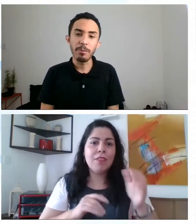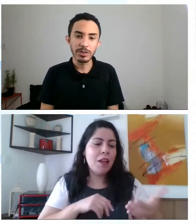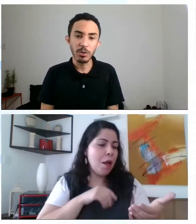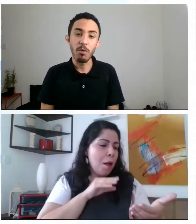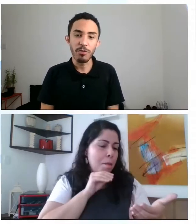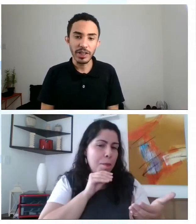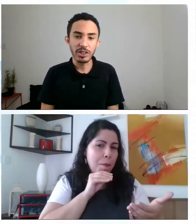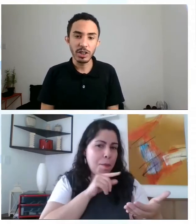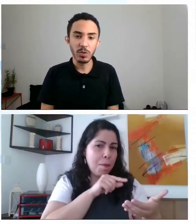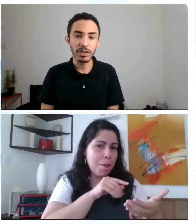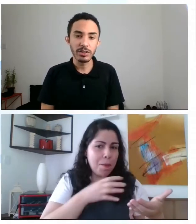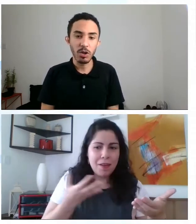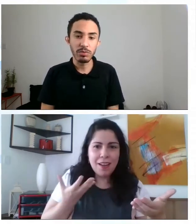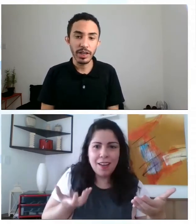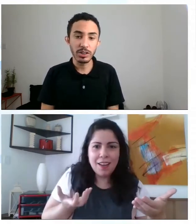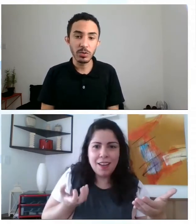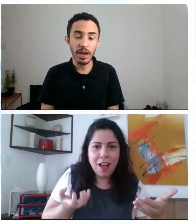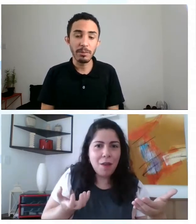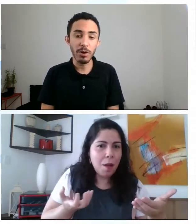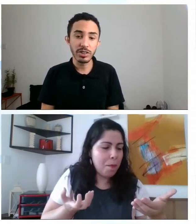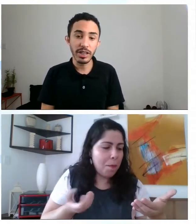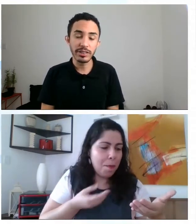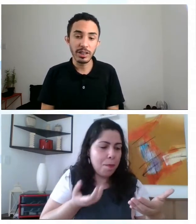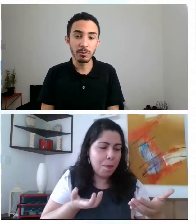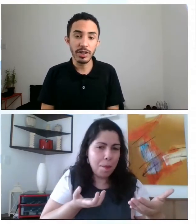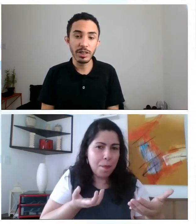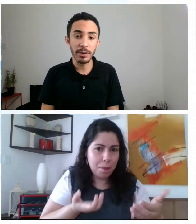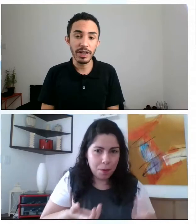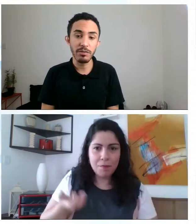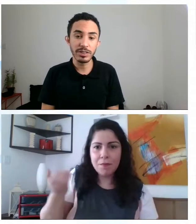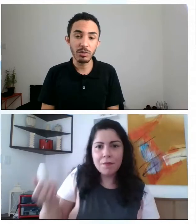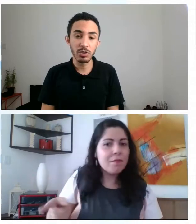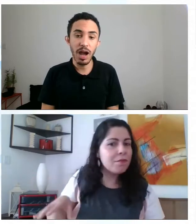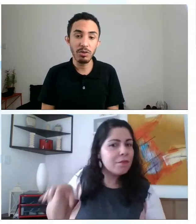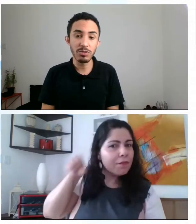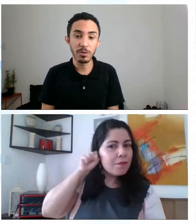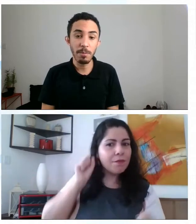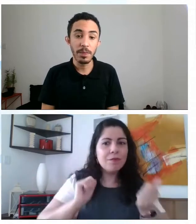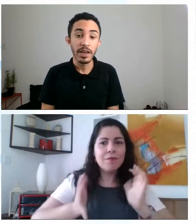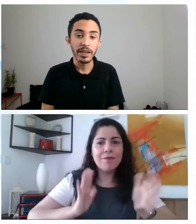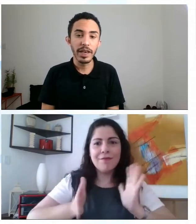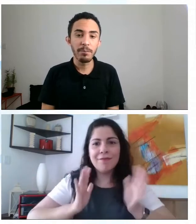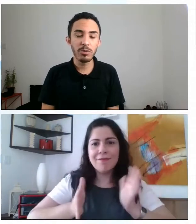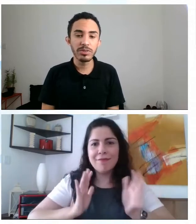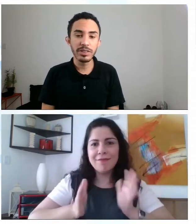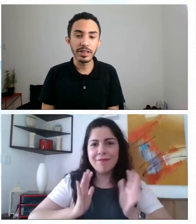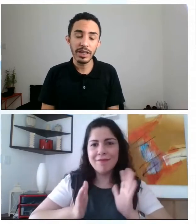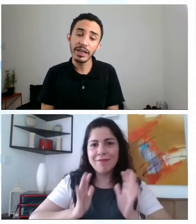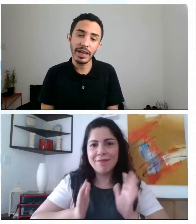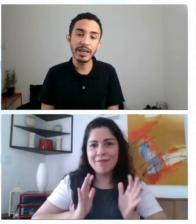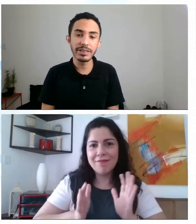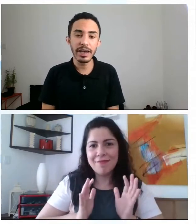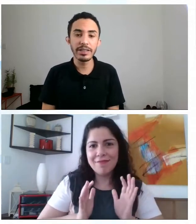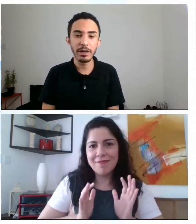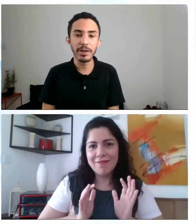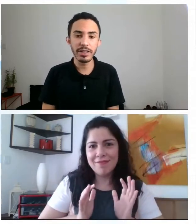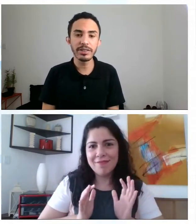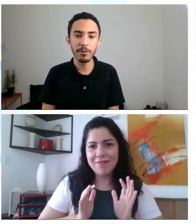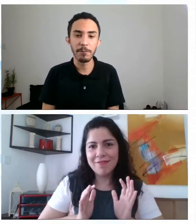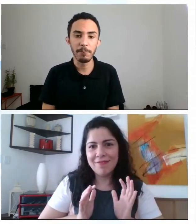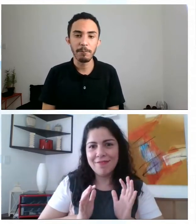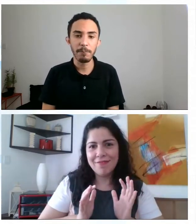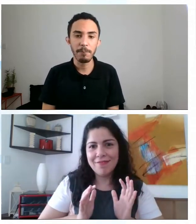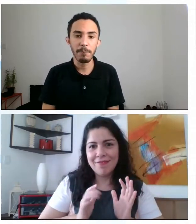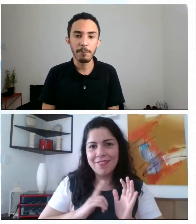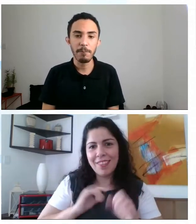Se for uma pessoa ouvinte atuando nesse contexto, ela pode ter acesso, por exemplo, à gravação de um áudio e reproduzir e realizar a